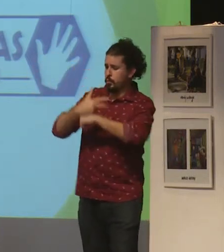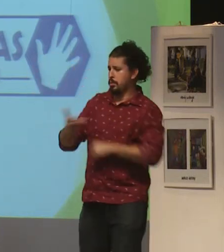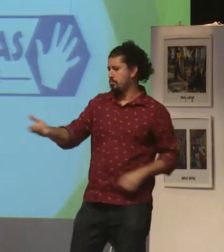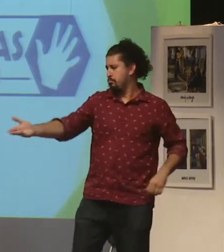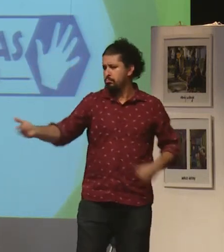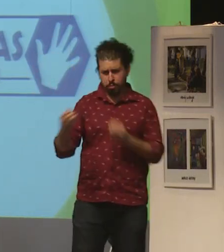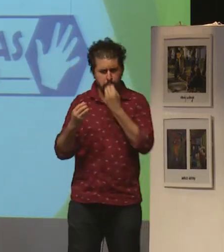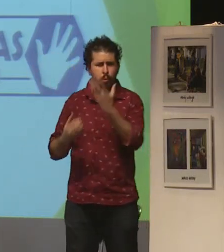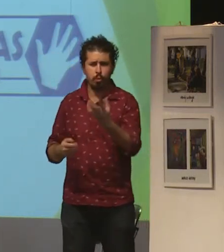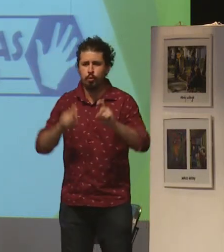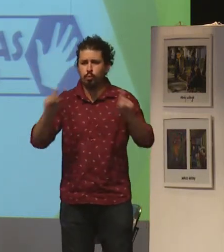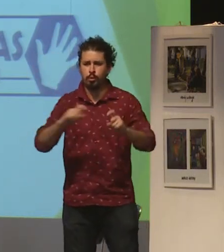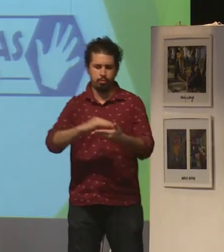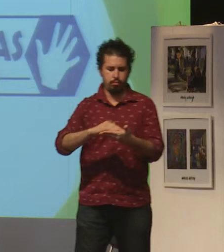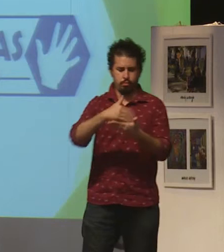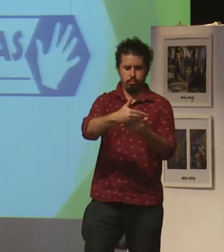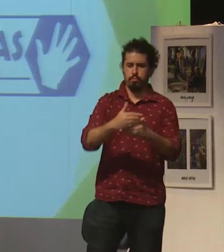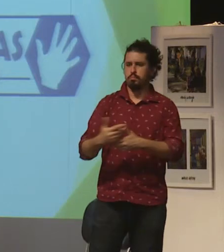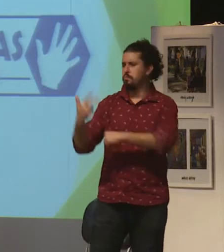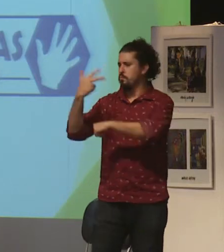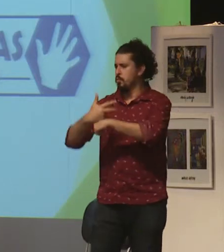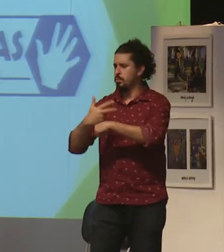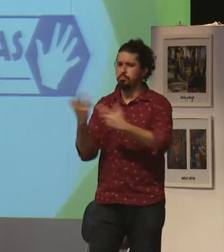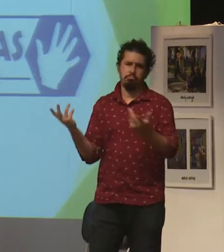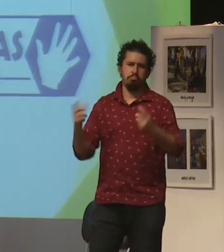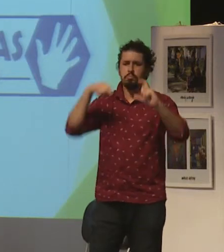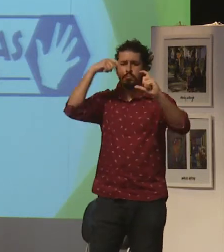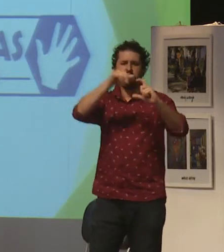distância, gravei, gravei, abri o meu laptop, fiz a gravação,